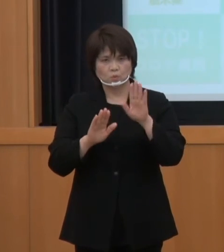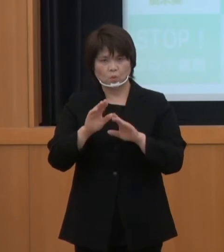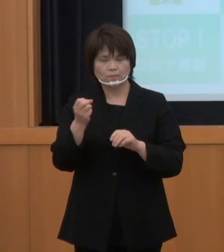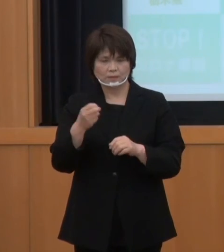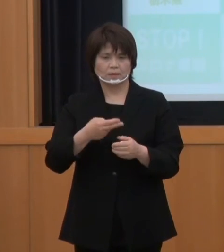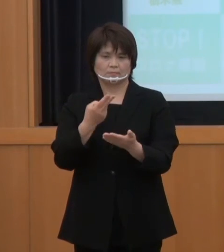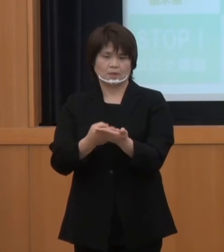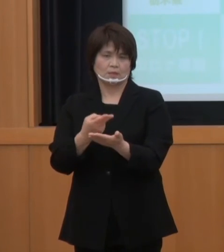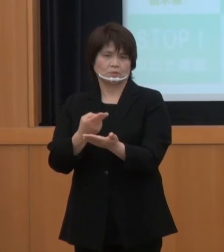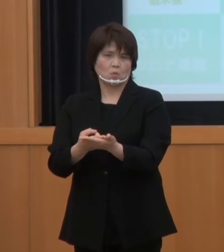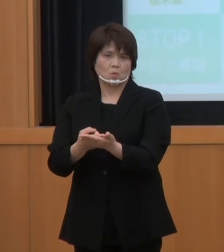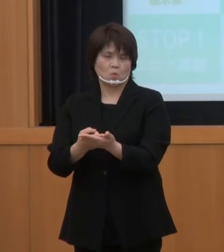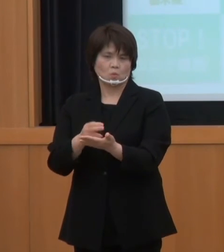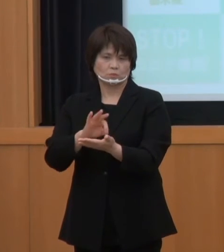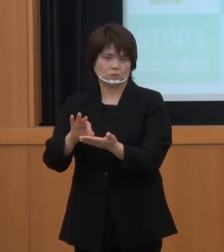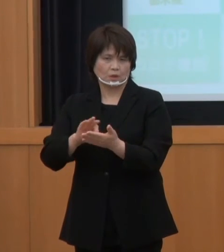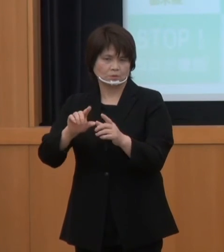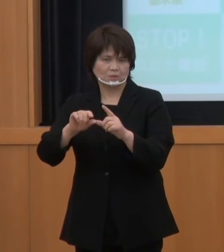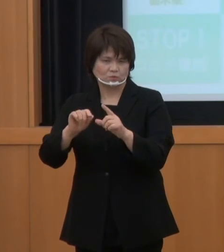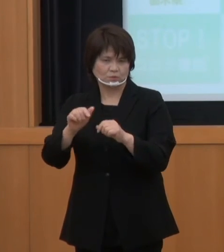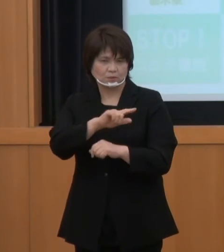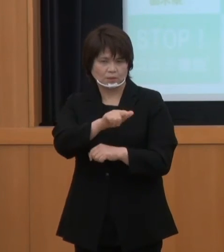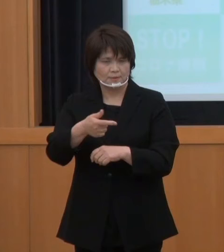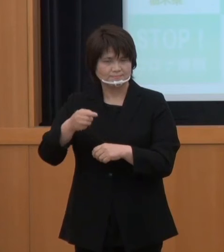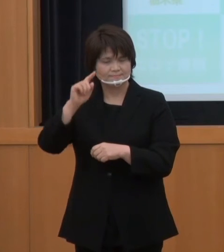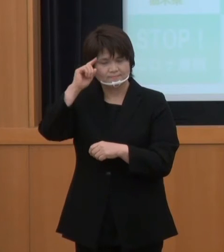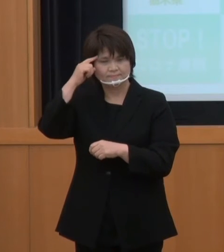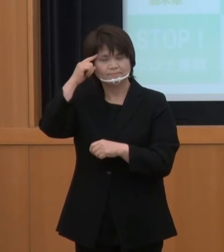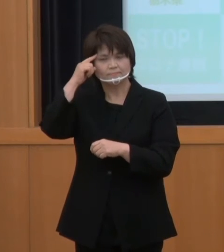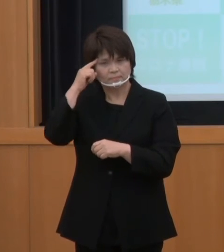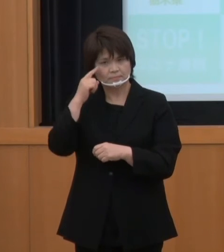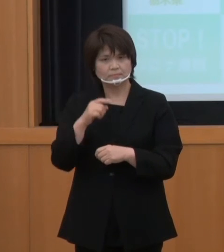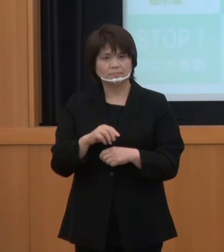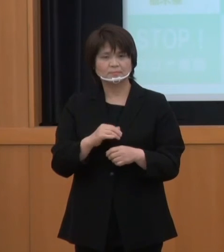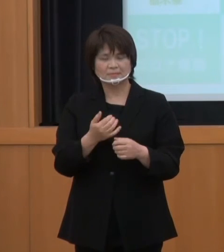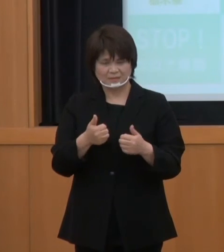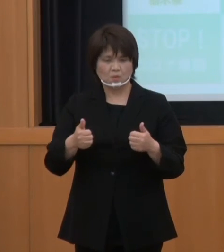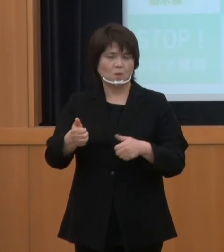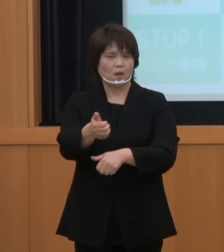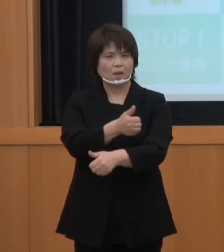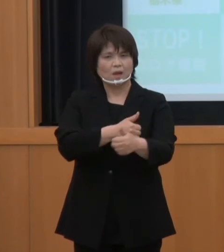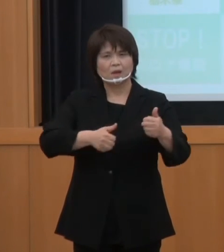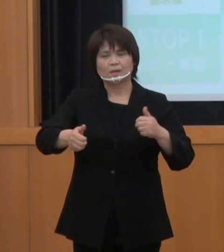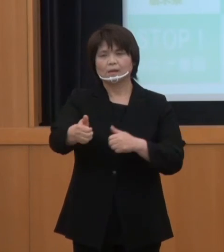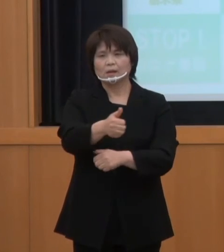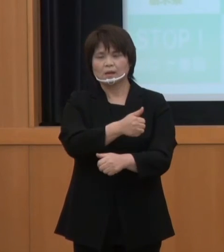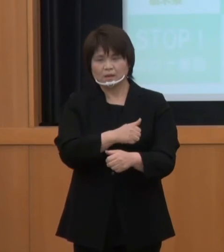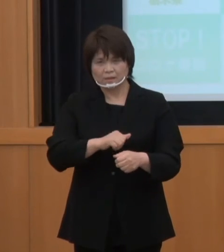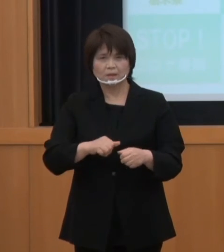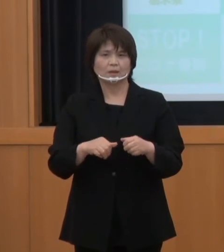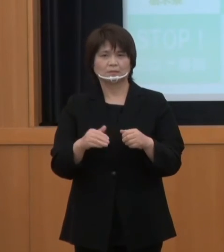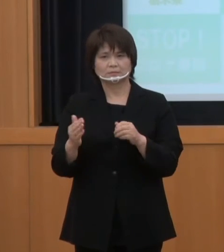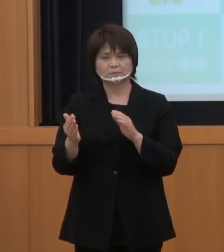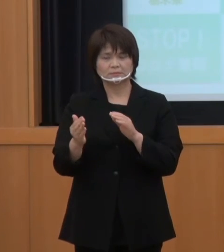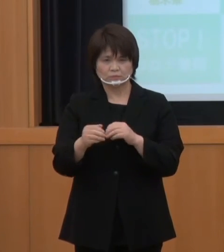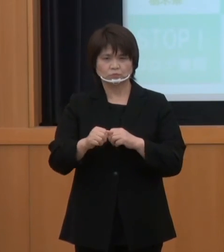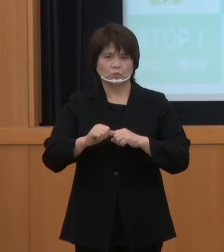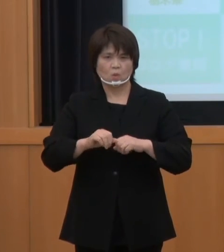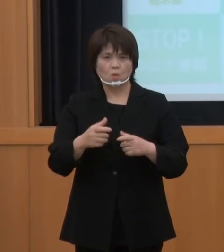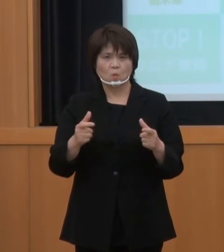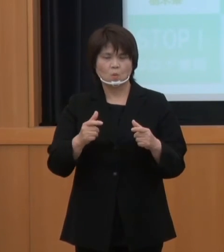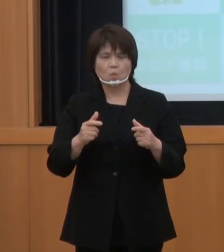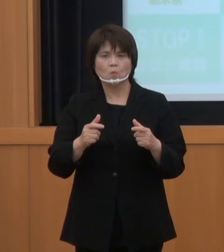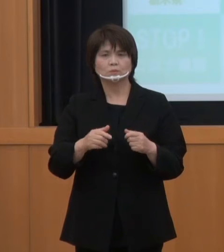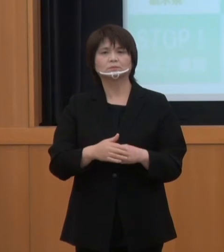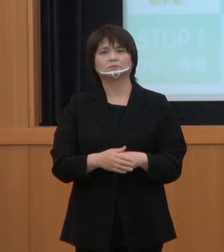の逼迫度等を踏まえ、人の移動が活発となるゴールデンウィークを目前に、迅速か